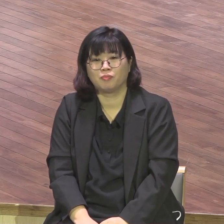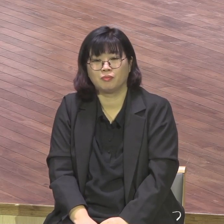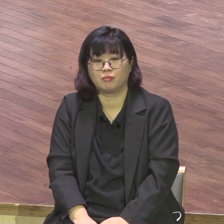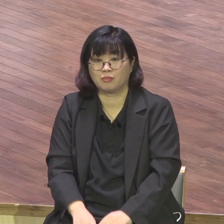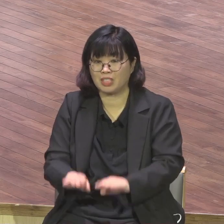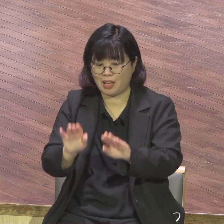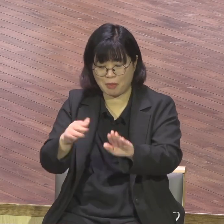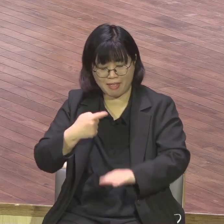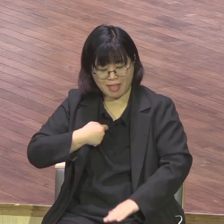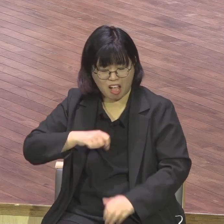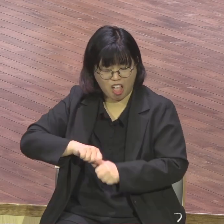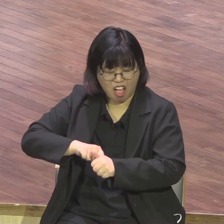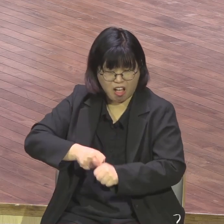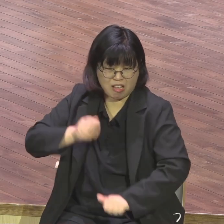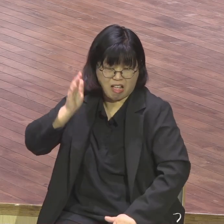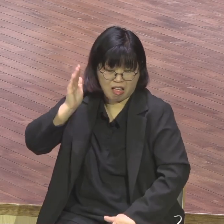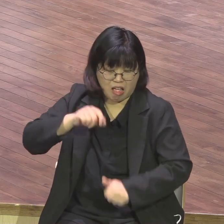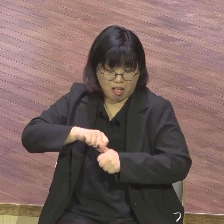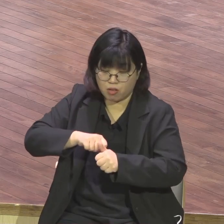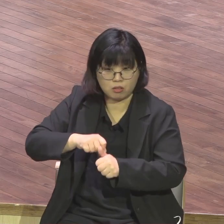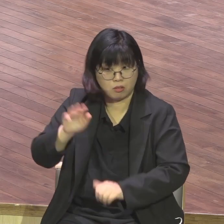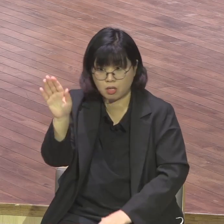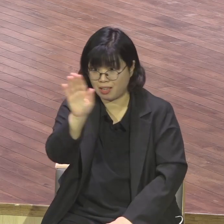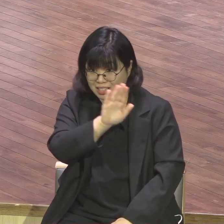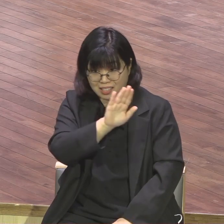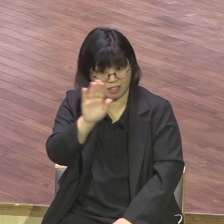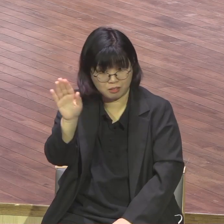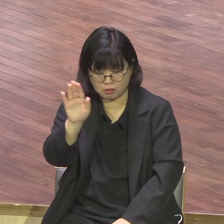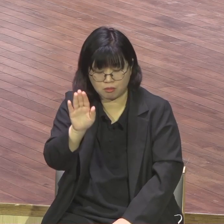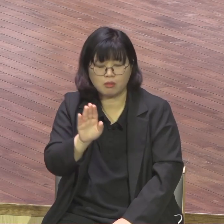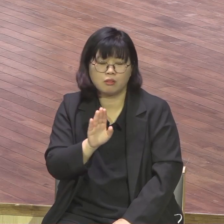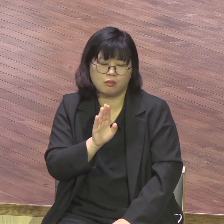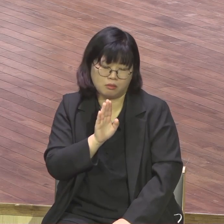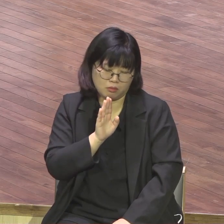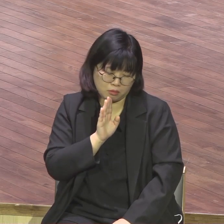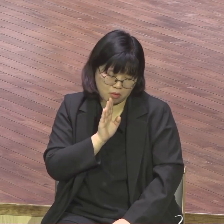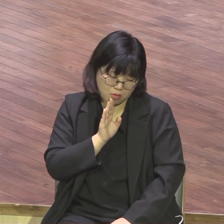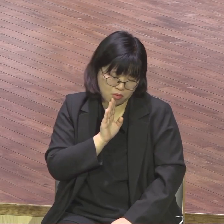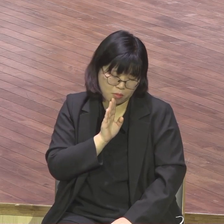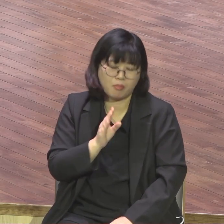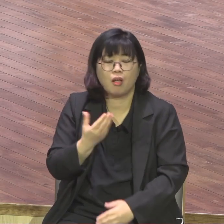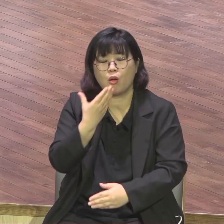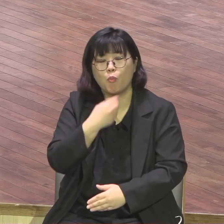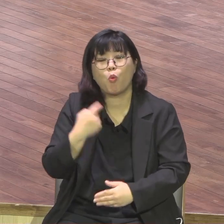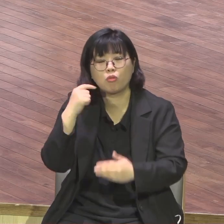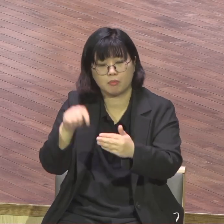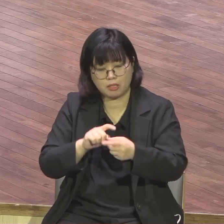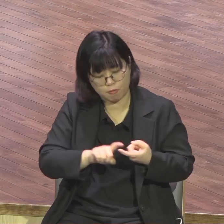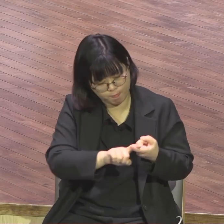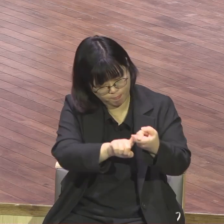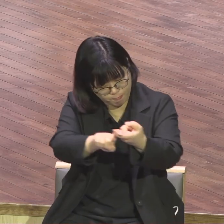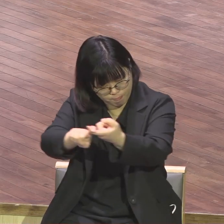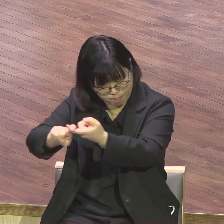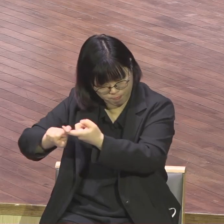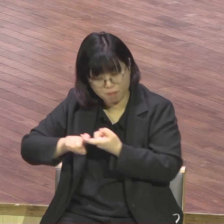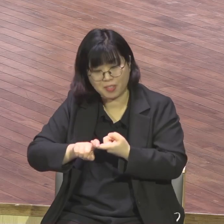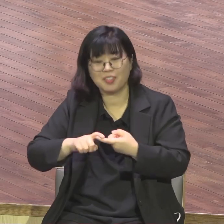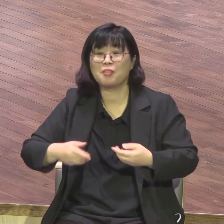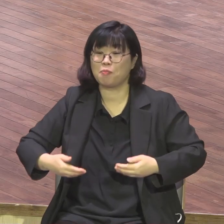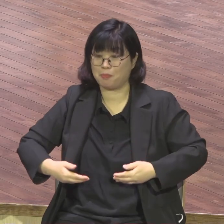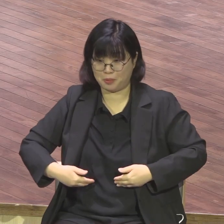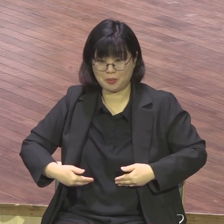시대적 미션 앞에서 여러분 완전 원리스 이루라는 것. 그래서 만국을 기업으로 얻게 되는 초월적 응답을